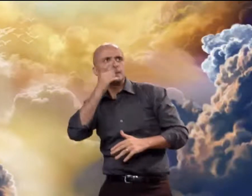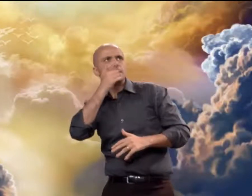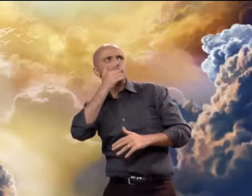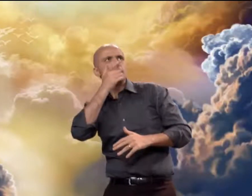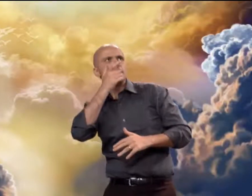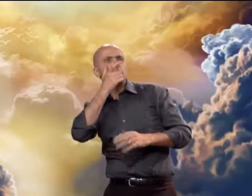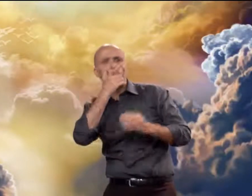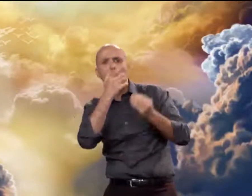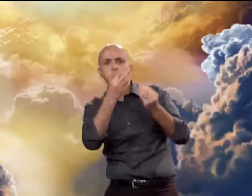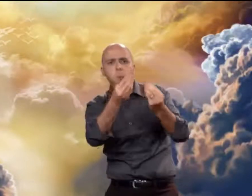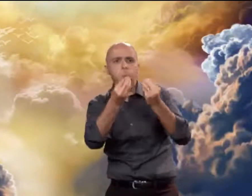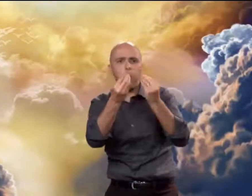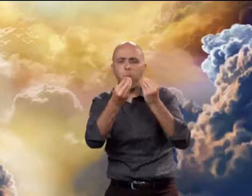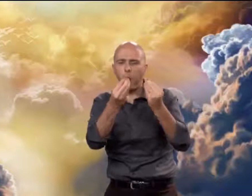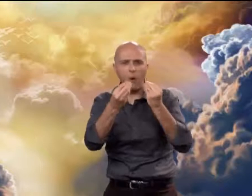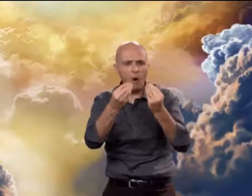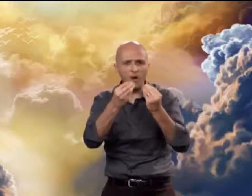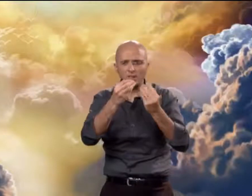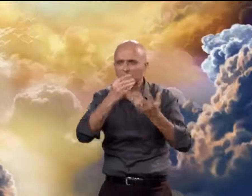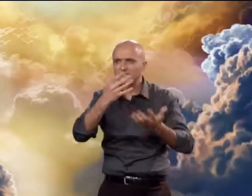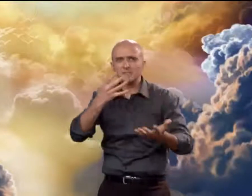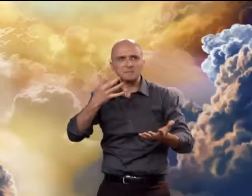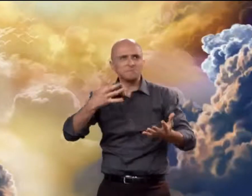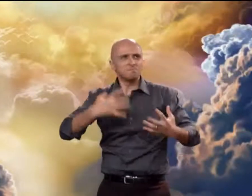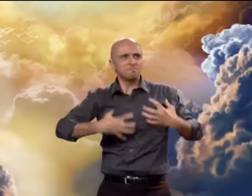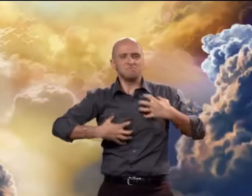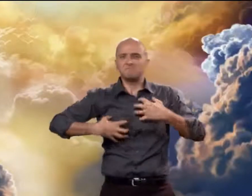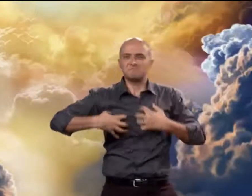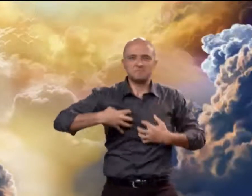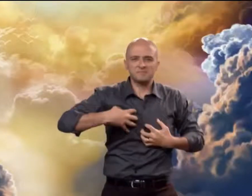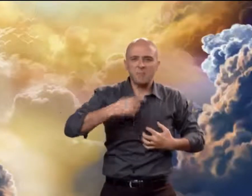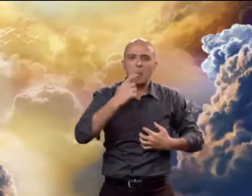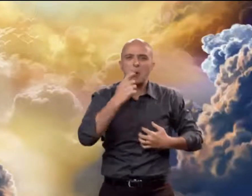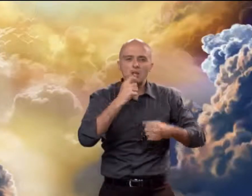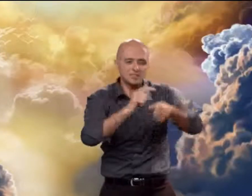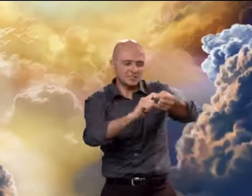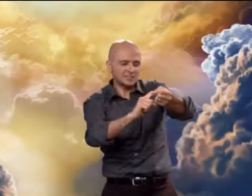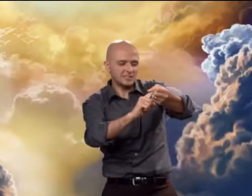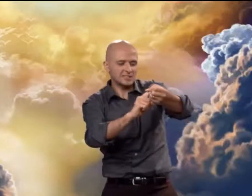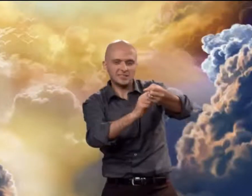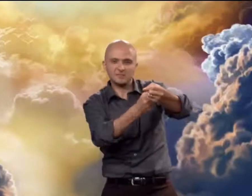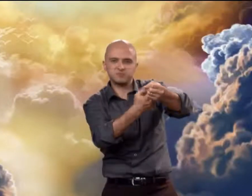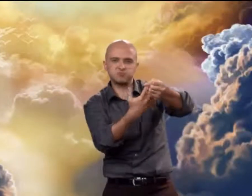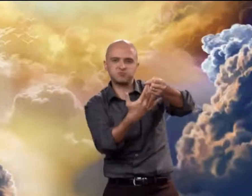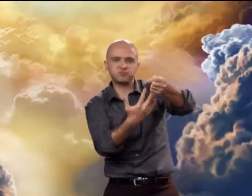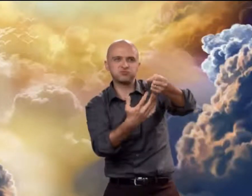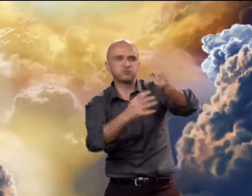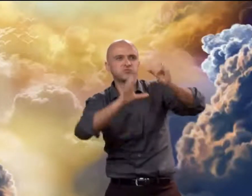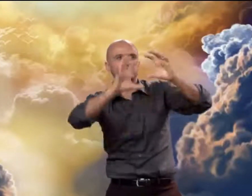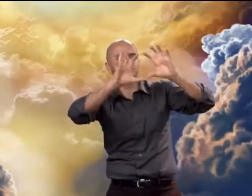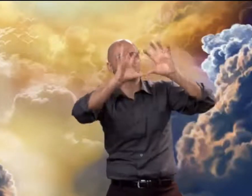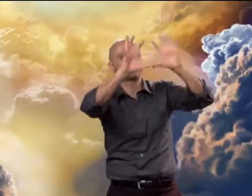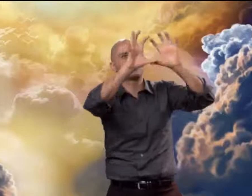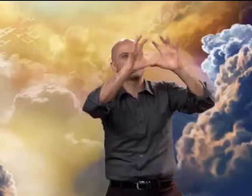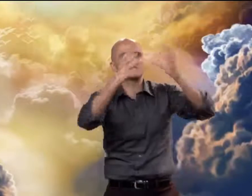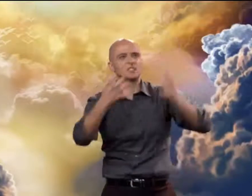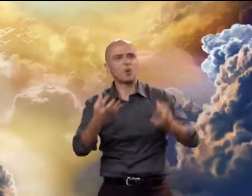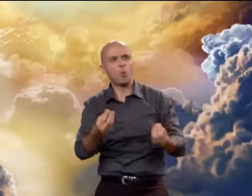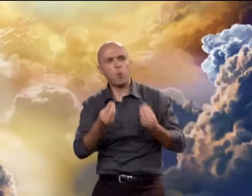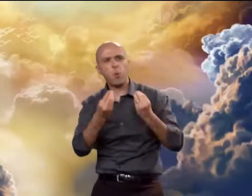e ergam a cabeça, porque estará próxima a redenção de vocês. Apontando para as árvores, Jesus também apresentou uma comparação